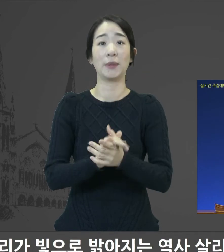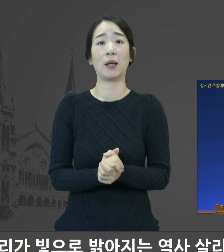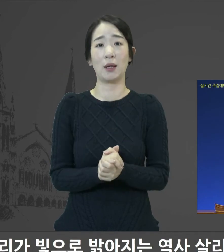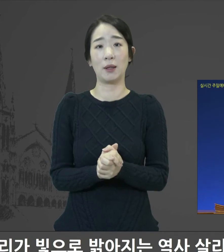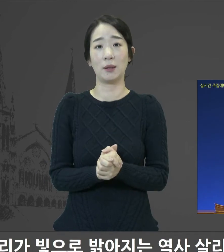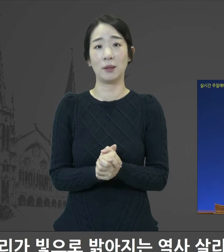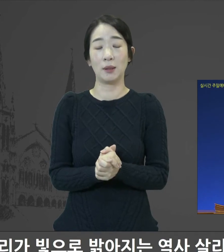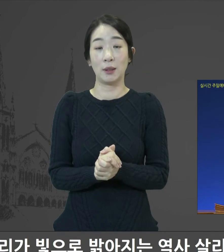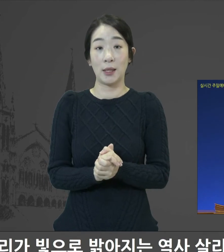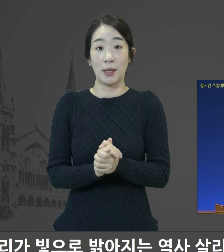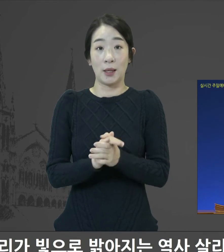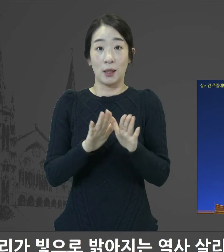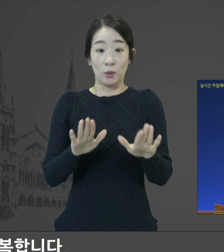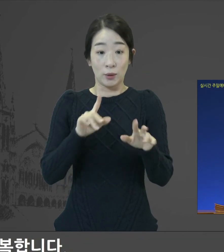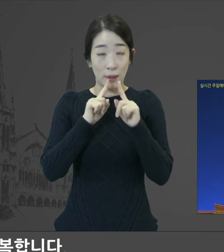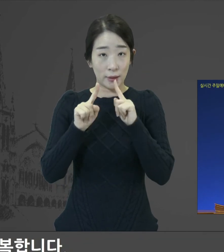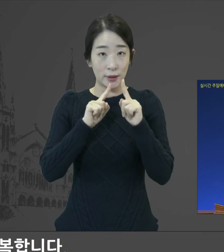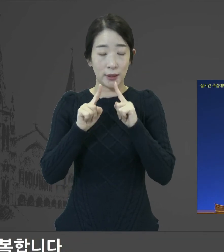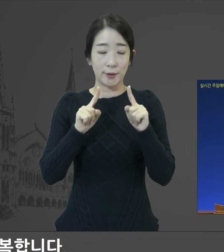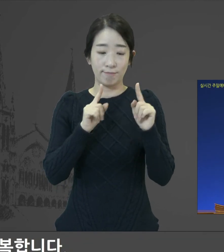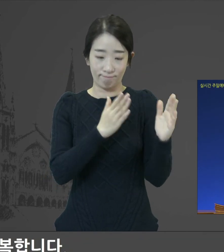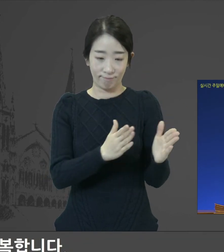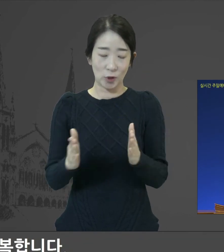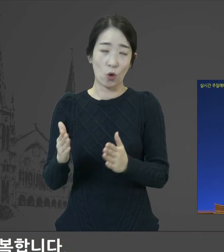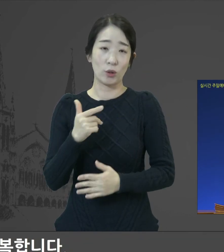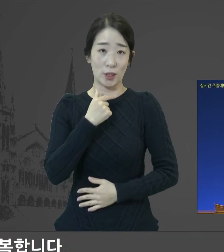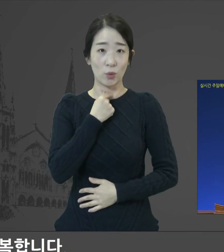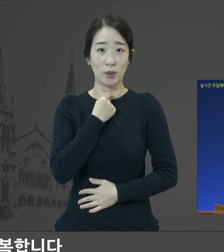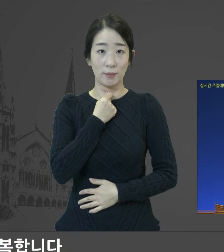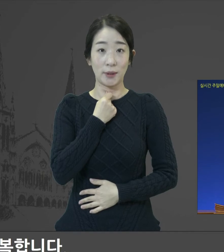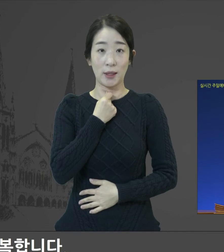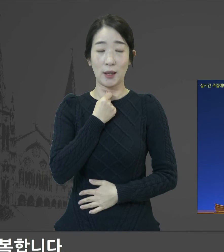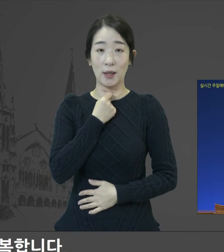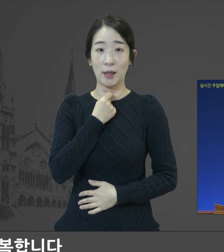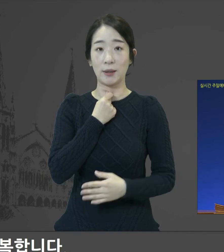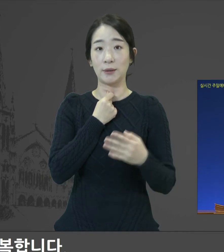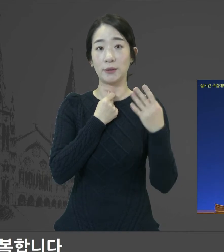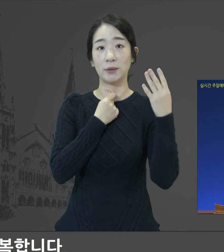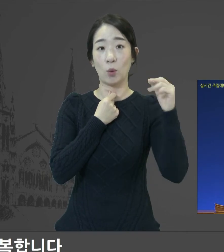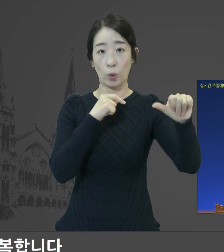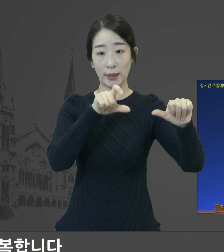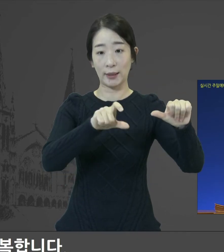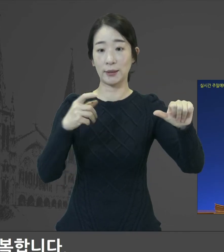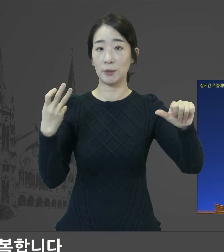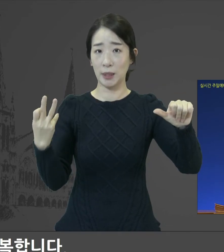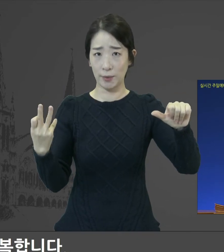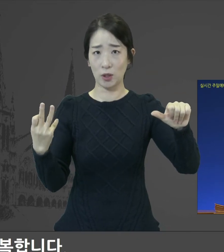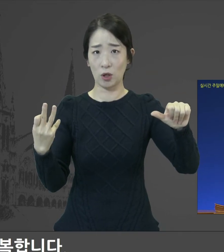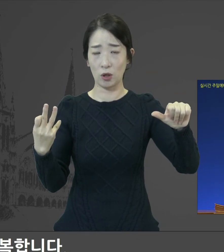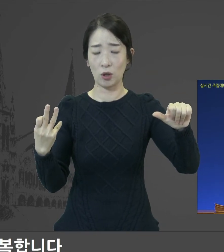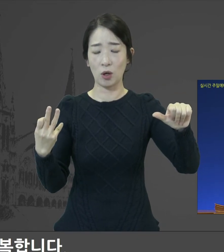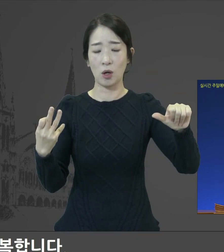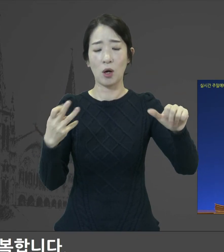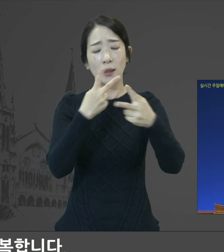이제 말씀을 맺어갑니다. 자, 14절을 보시면 그러므로 이르기를 잠자는